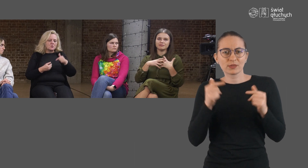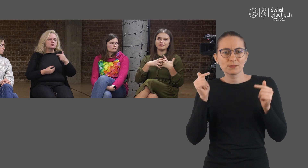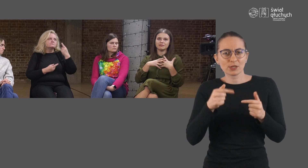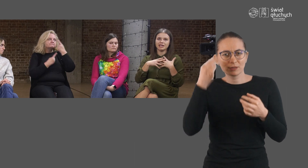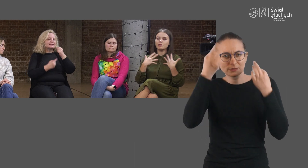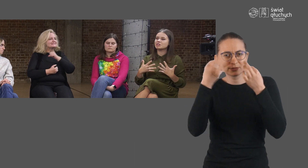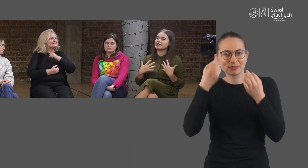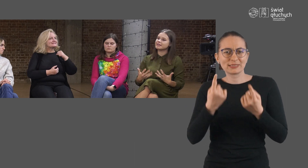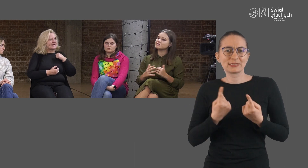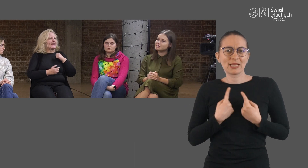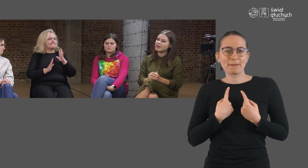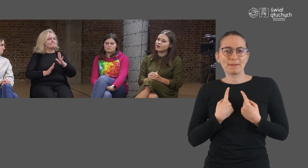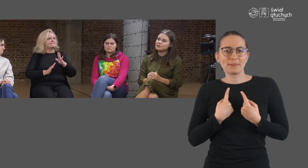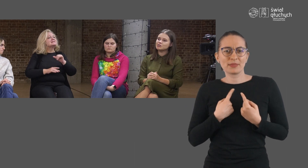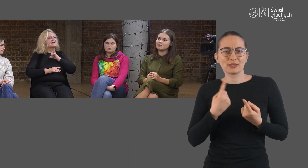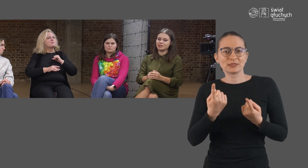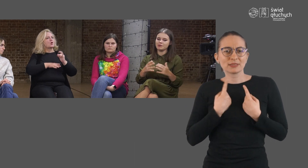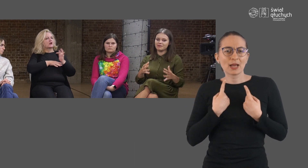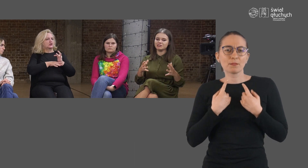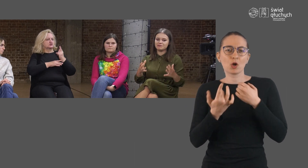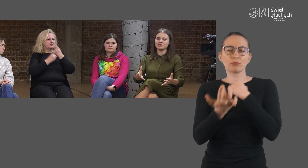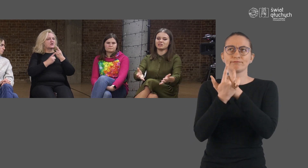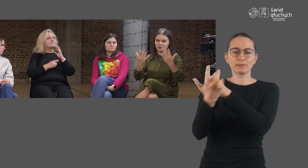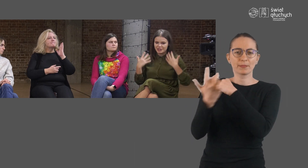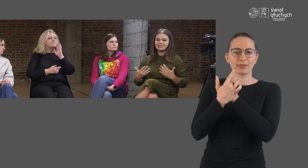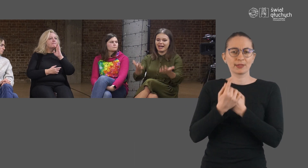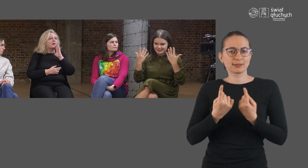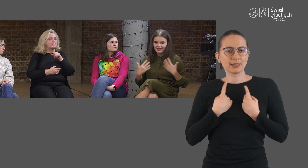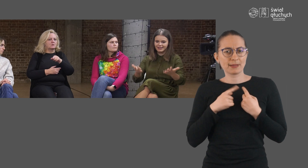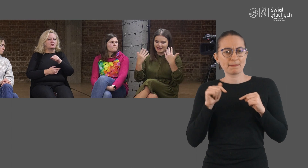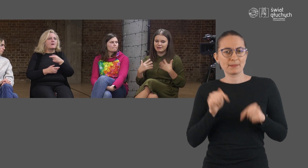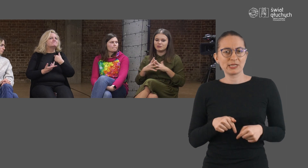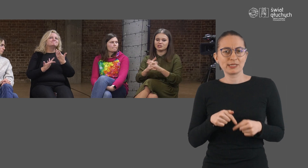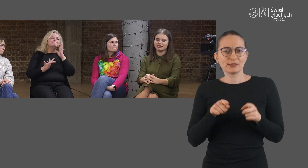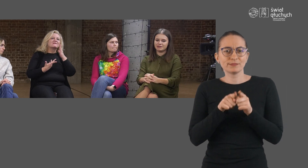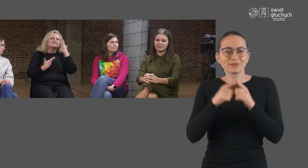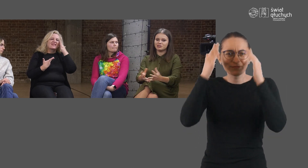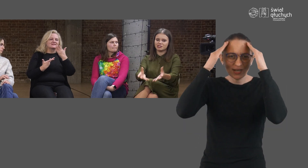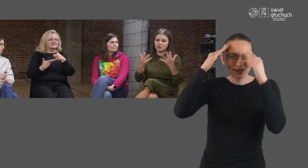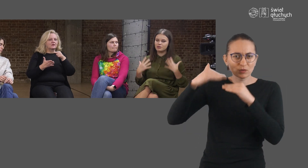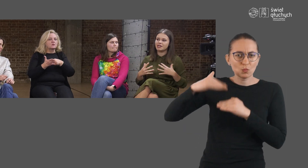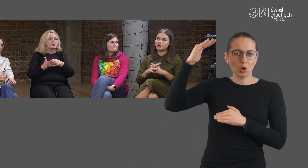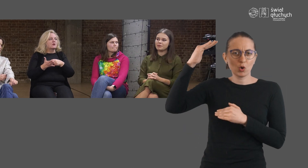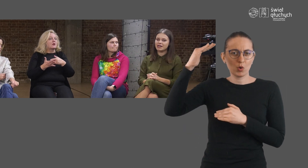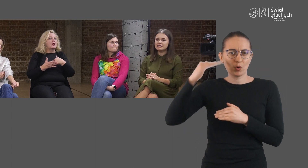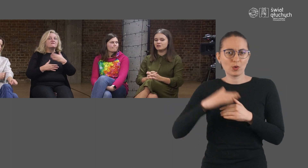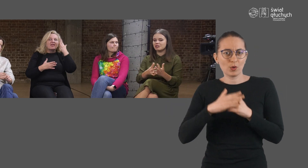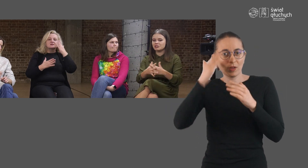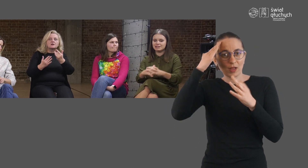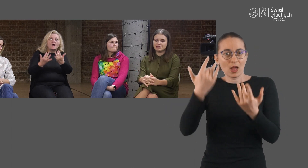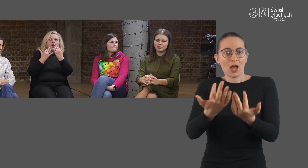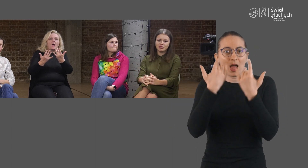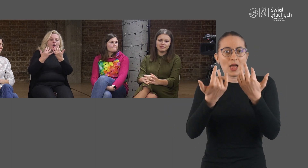samodzielnie takiego myślenia krytycznego, żeby nie podważać wiedzy, że to jest tak, bo się faktycznie jak się chłonie jak gąbka,